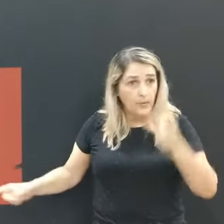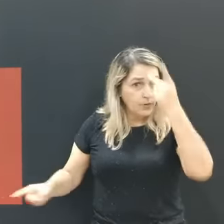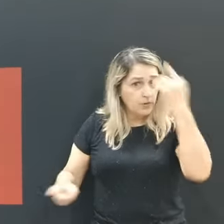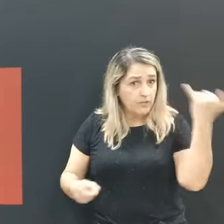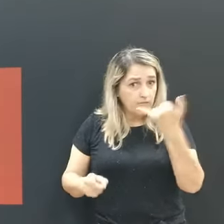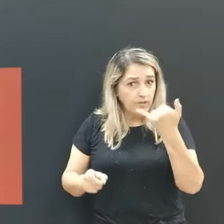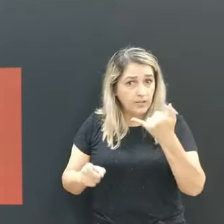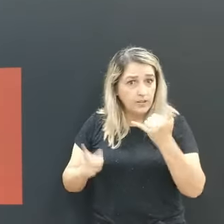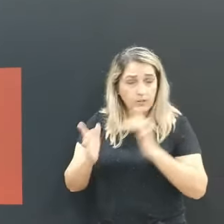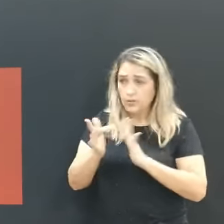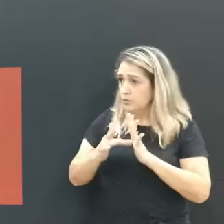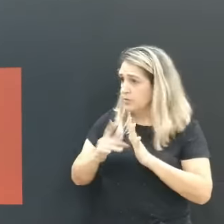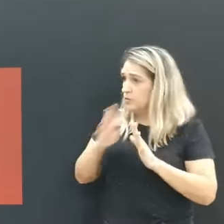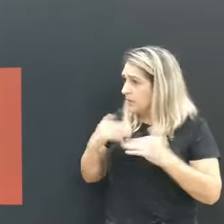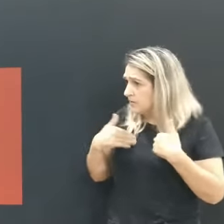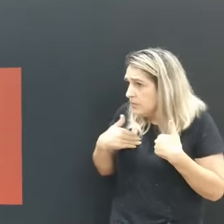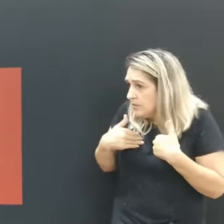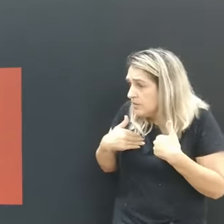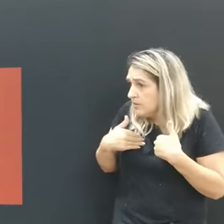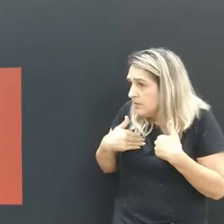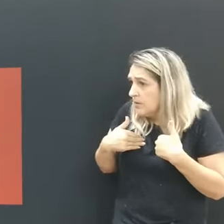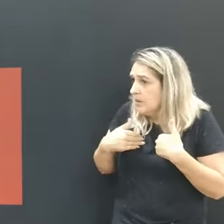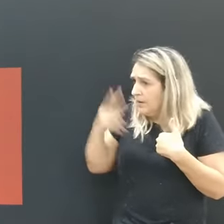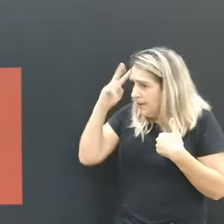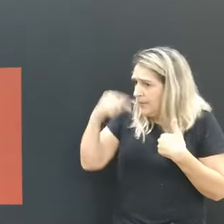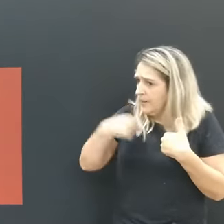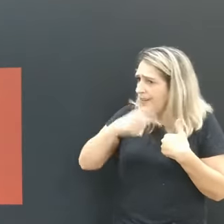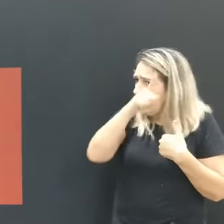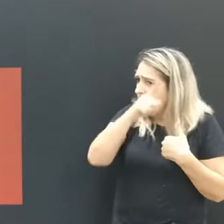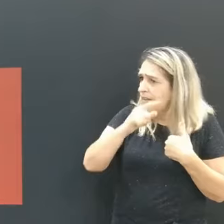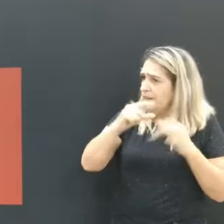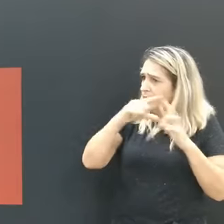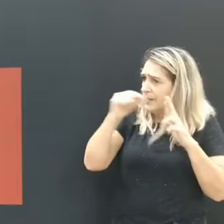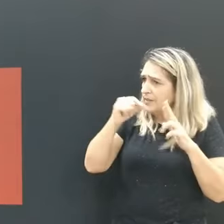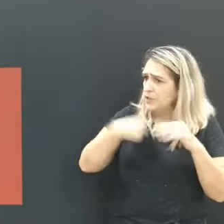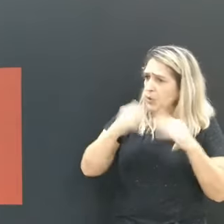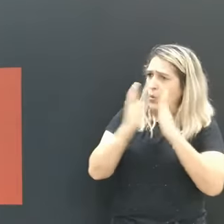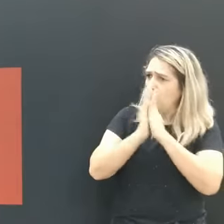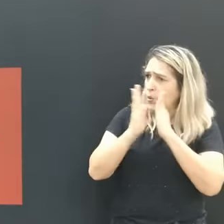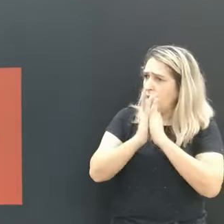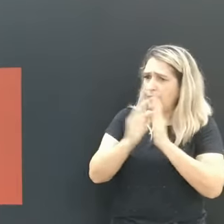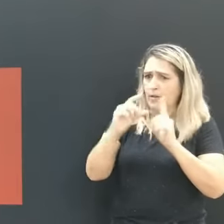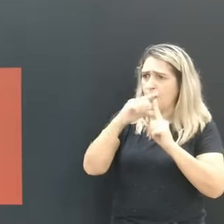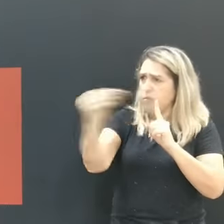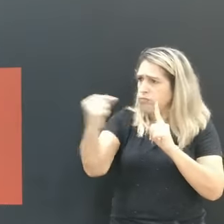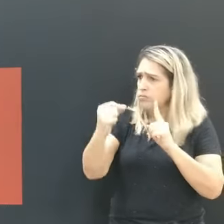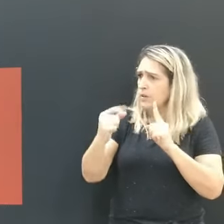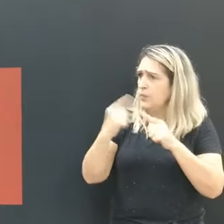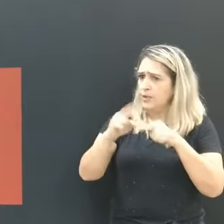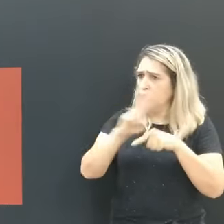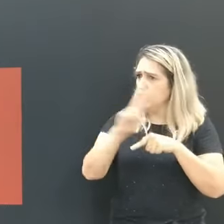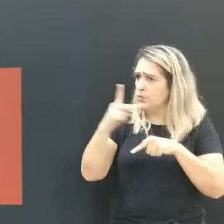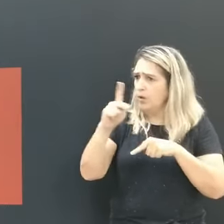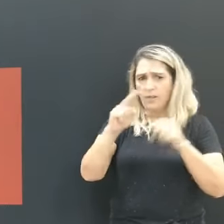que estivermos diante do Senhor, vão falar: Senhor, em teu nome eu orei, eu expulsei demônios, Senhor. Eu orei para